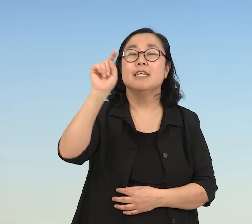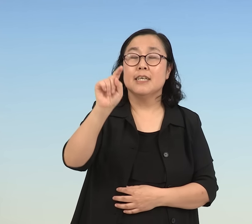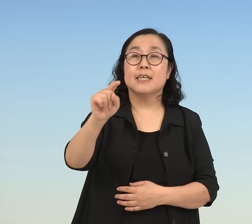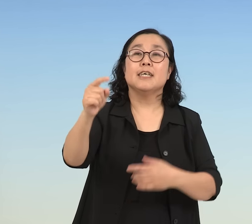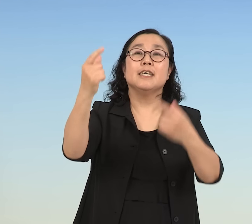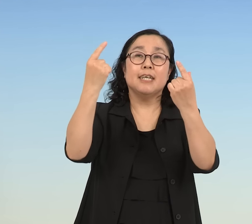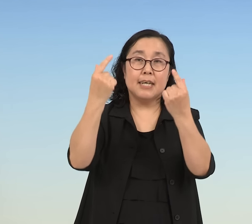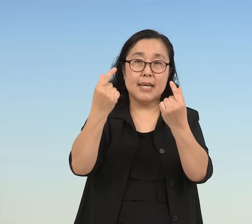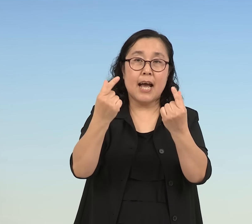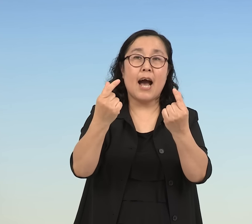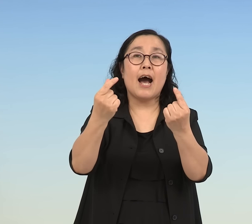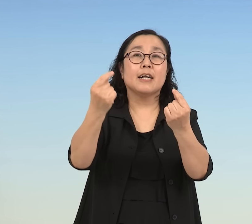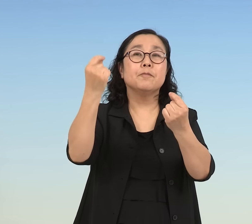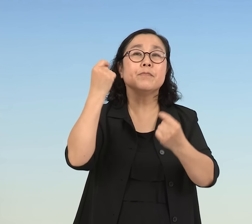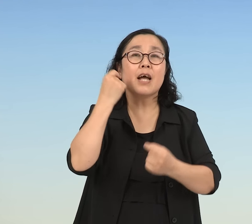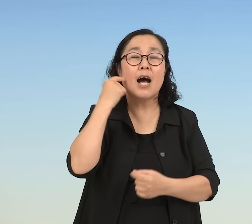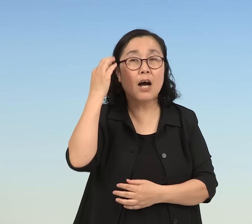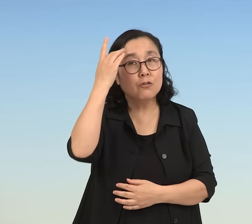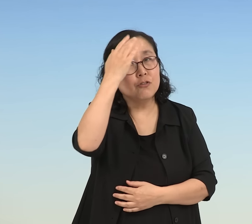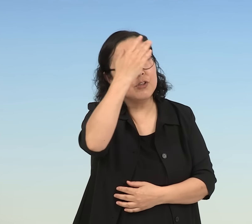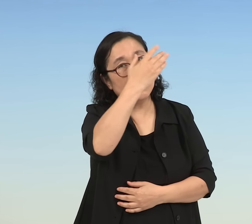어찌 그리